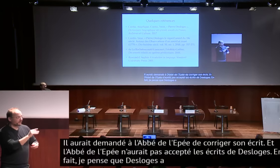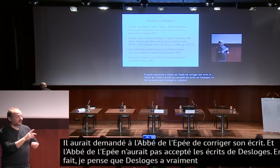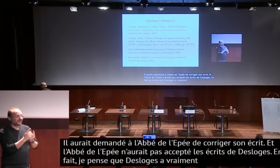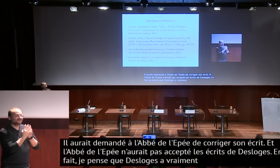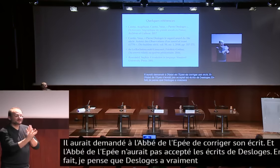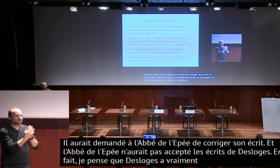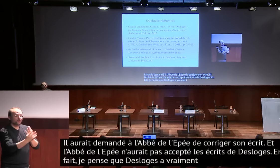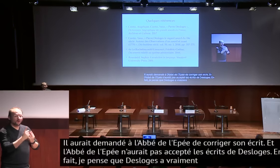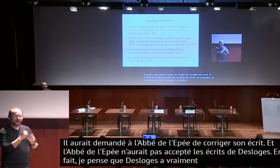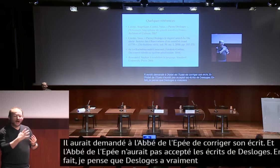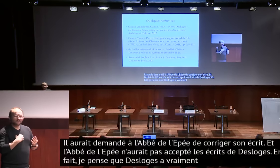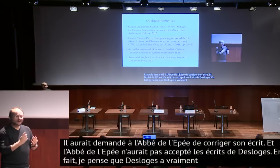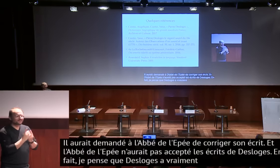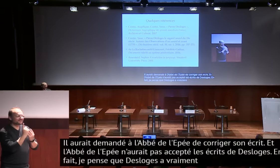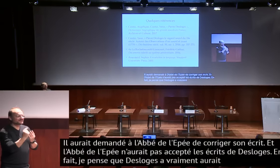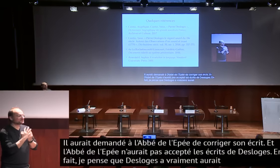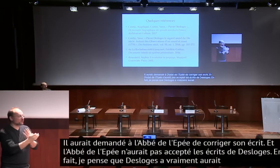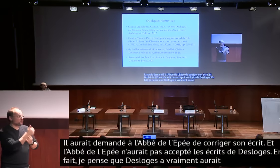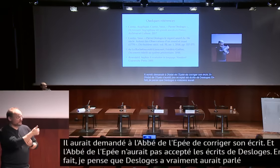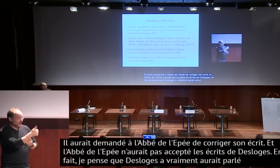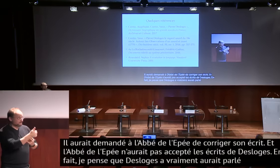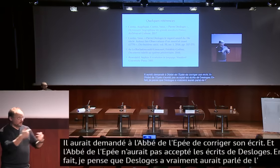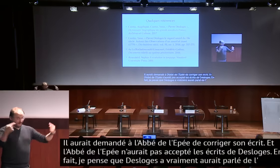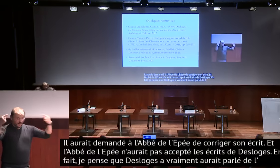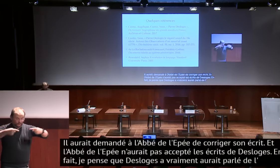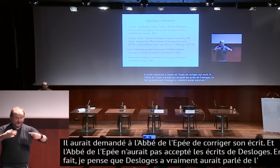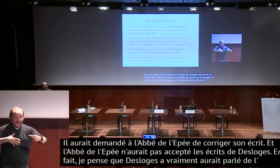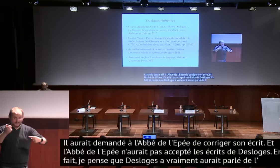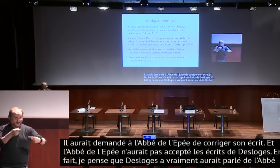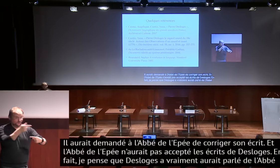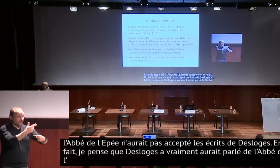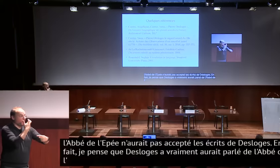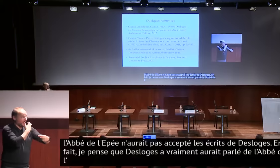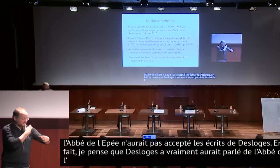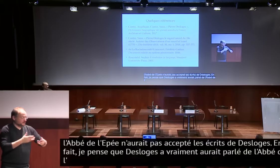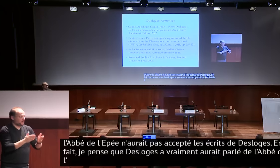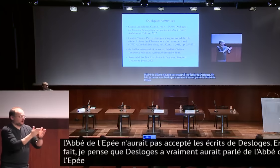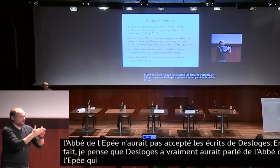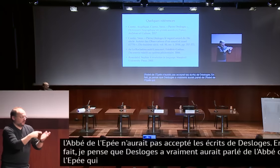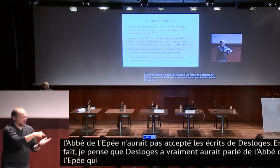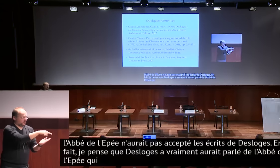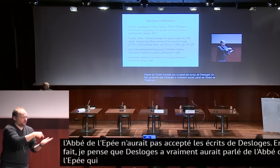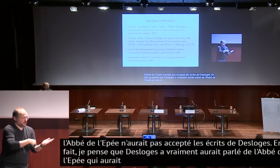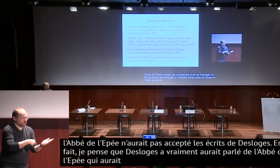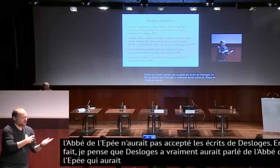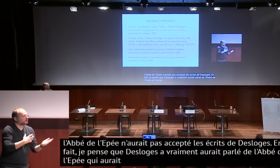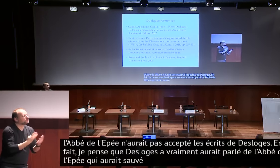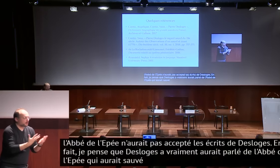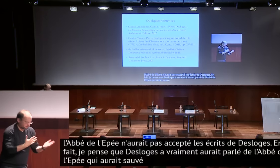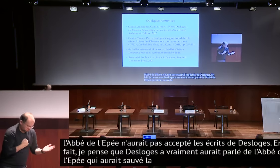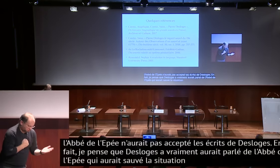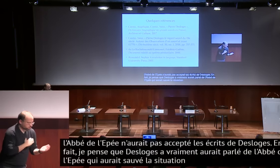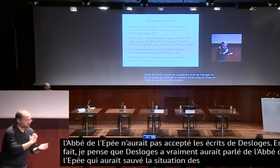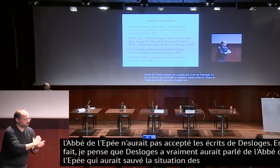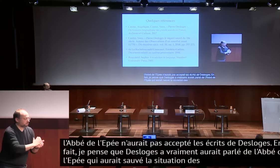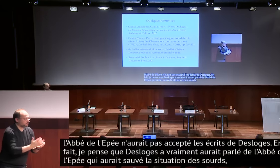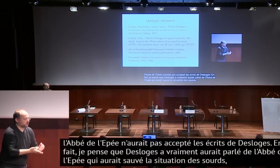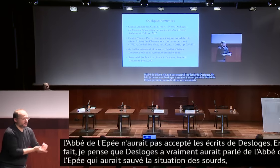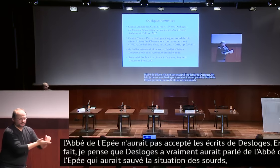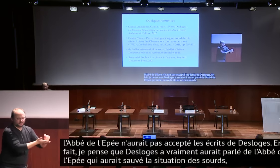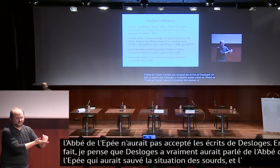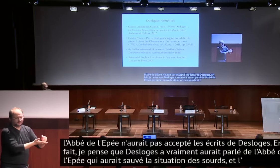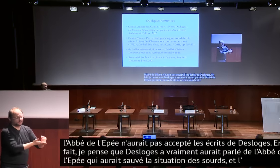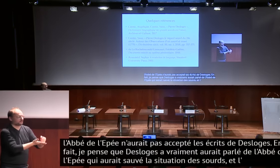aurait parlé de l'abbé de l'Épée qui aurait sauvé un peu la situation des sourds, et l'abbé de l'Épée n'aurait pas accepté les écrits